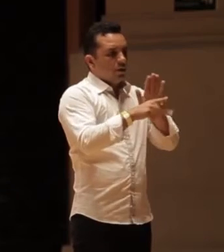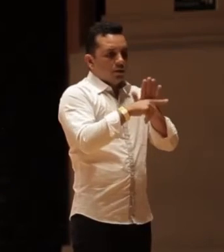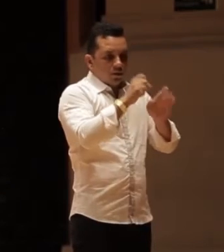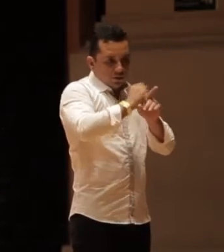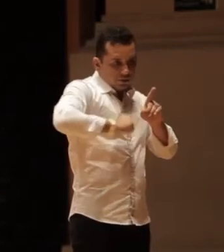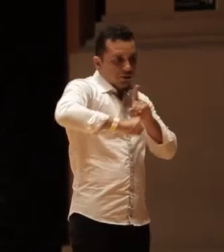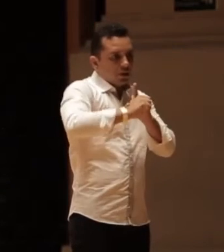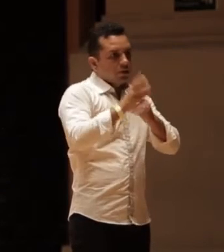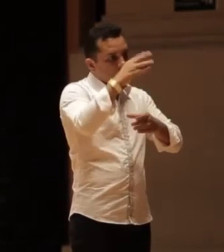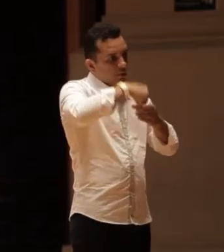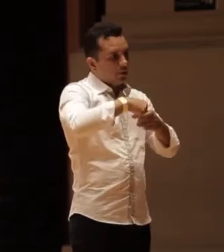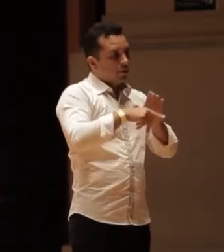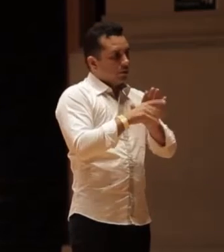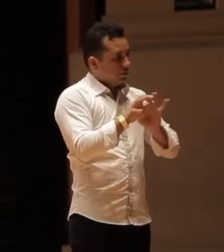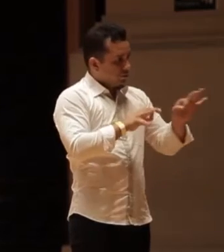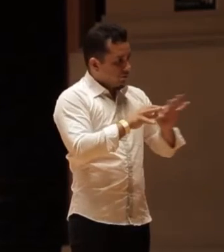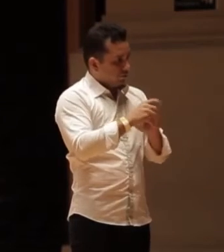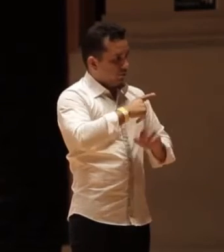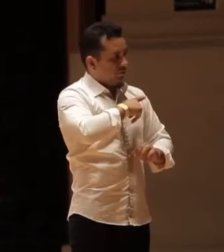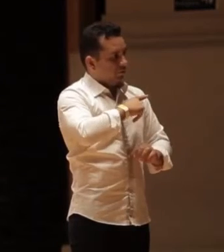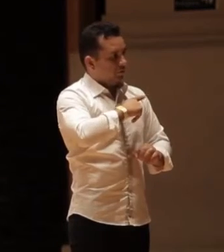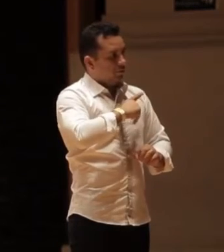dentro do programa